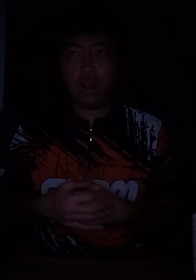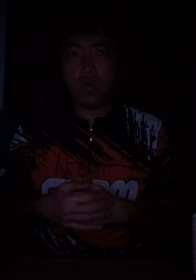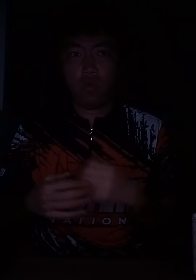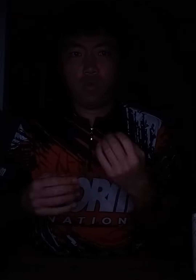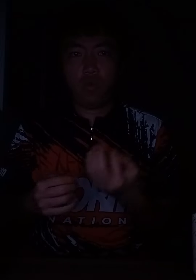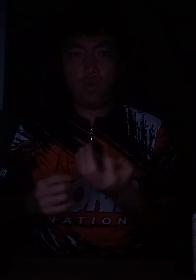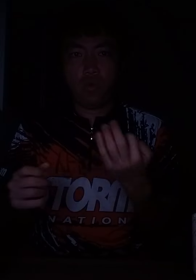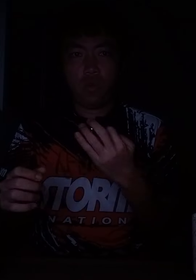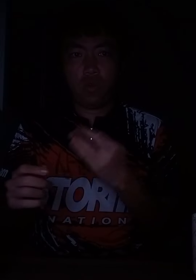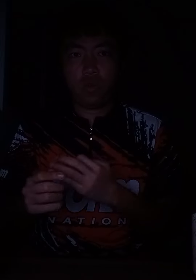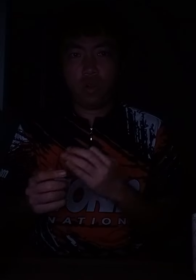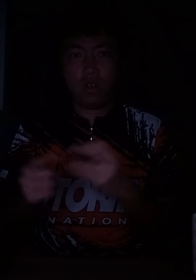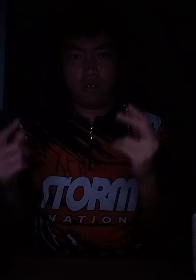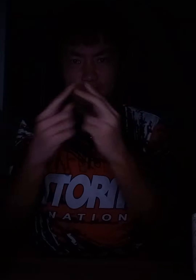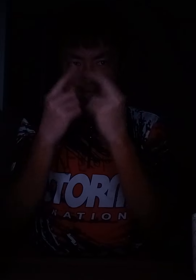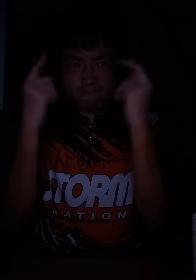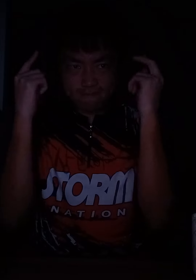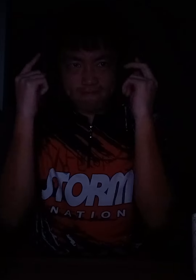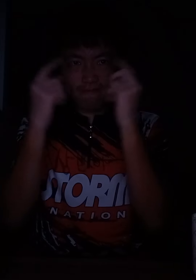전화 아까 받았다.